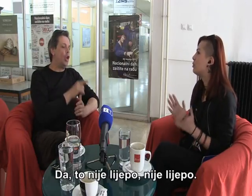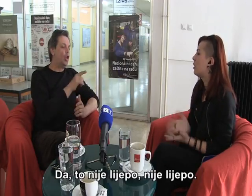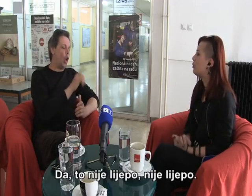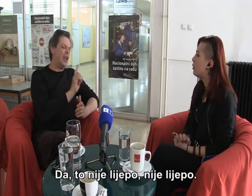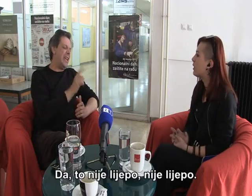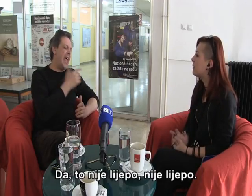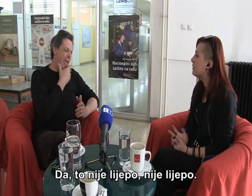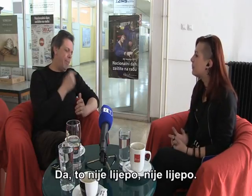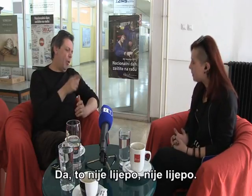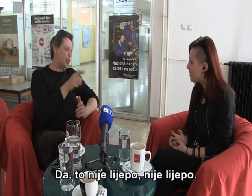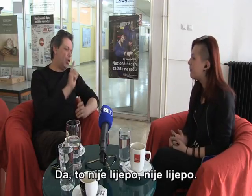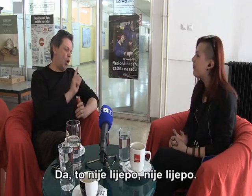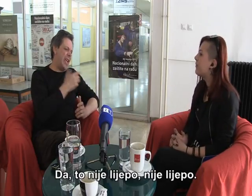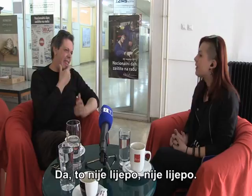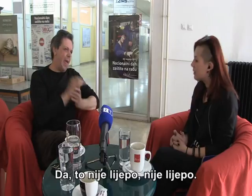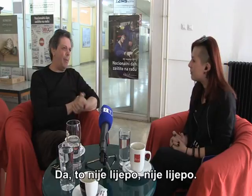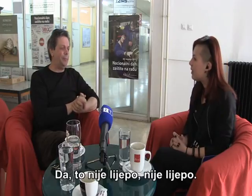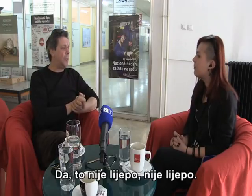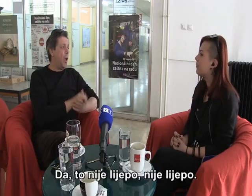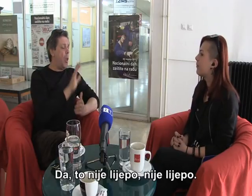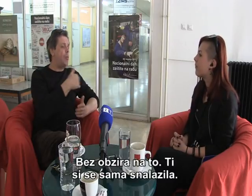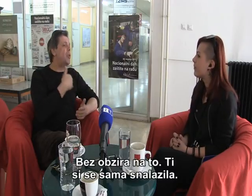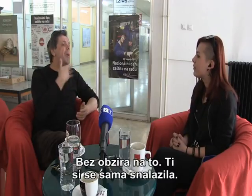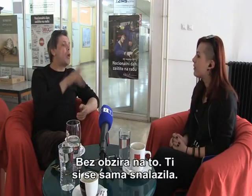To nije lijepo, to nije lijepo. Međutim,